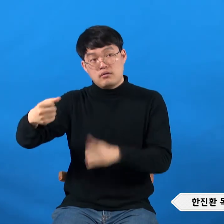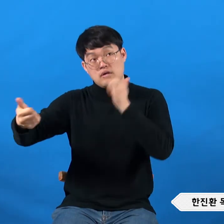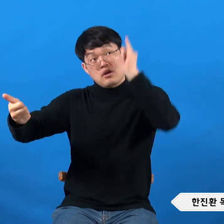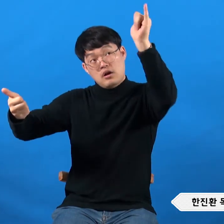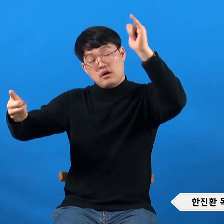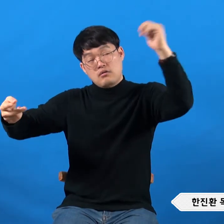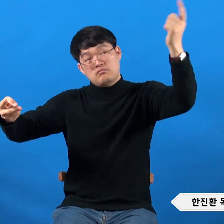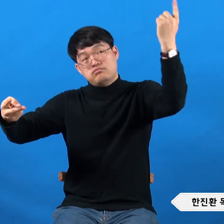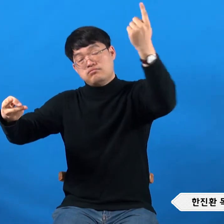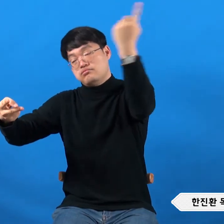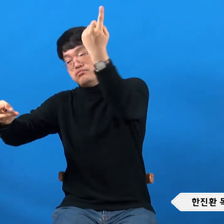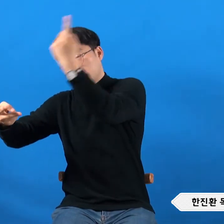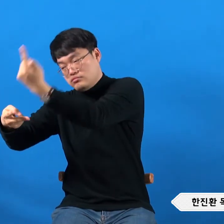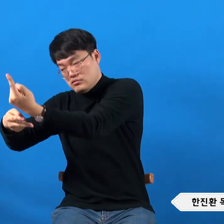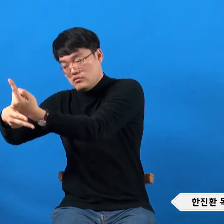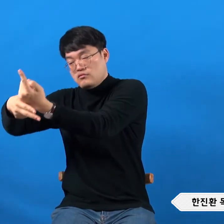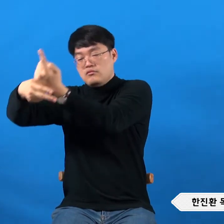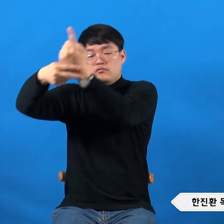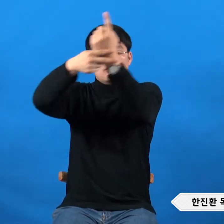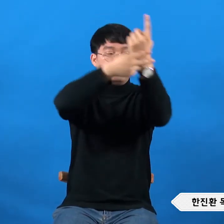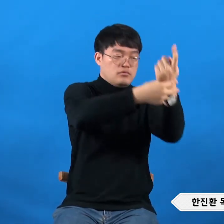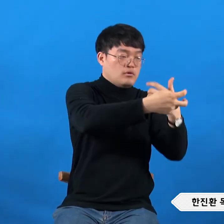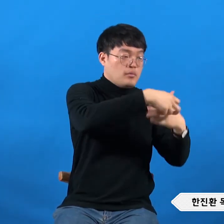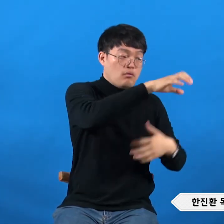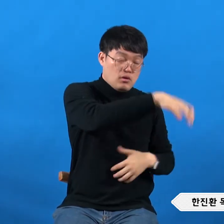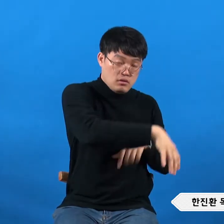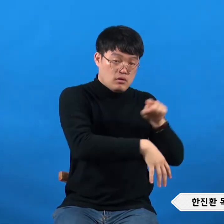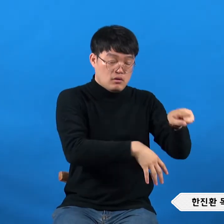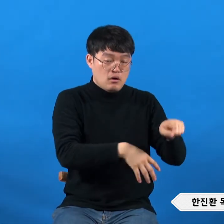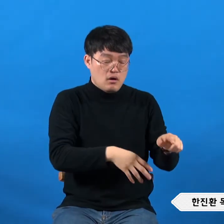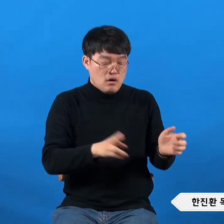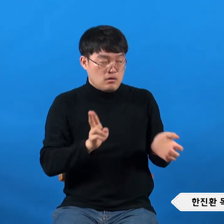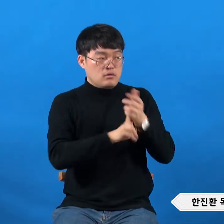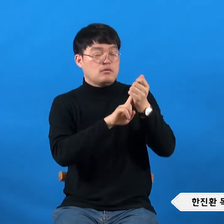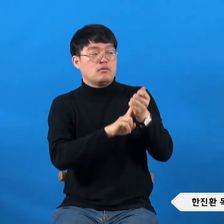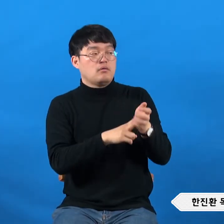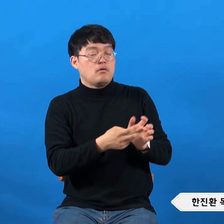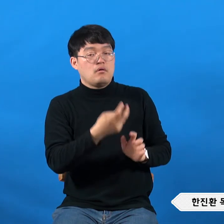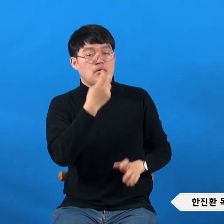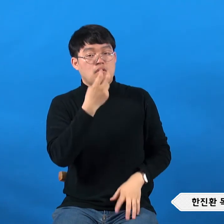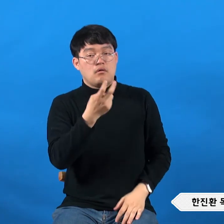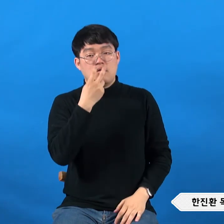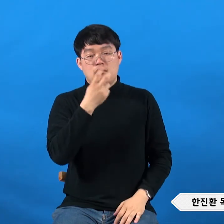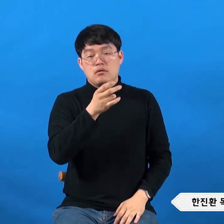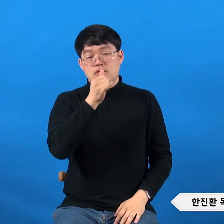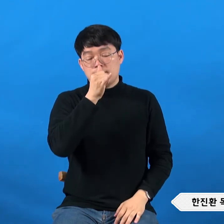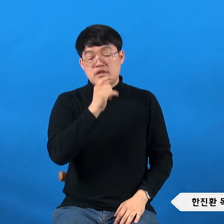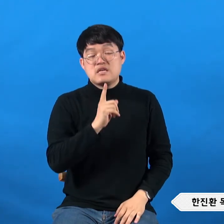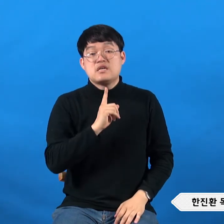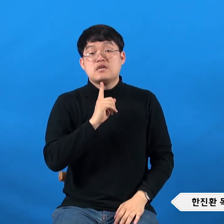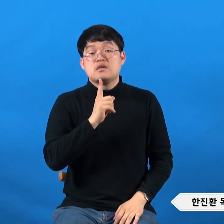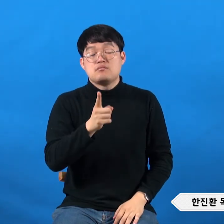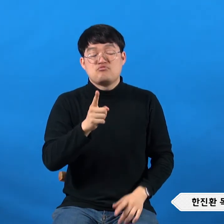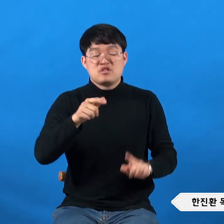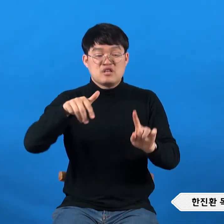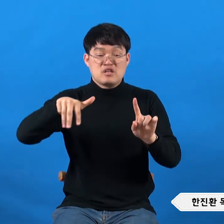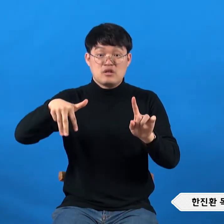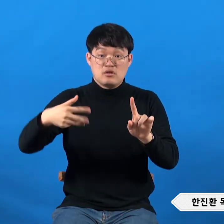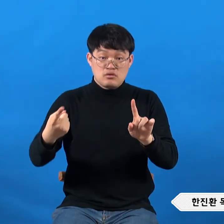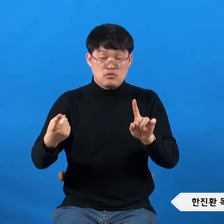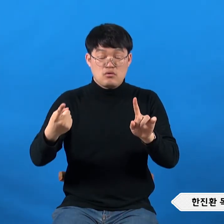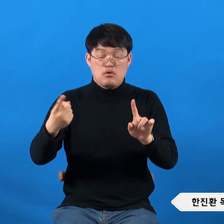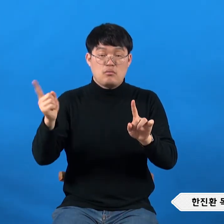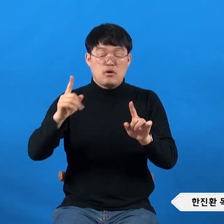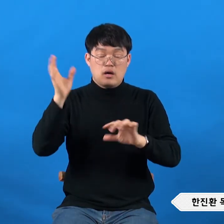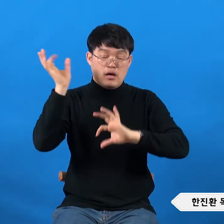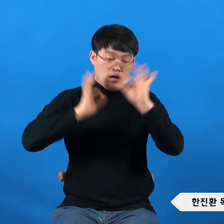연락을 해가지고 헬리콥터가 날아와서 정말 자기 남편이 기적적으로 살아날 수 있었는지, 1분 1초도